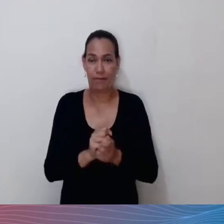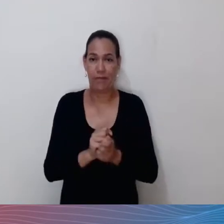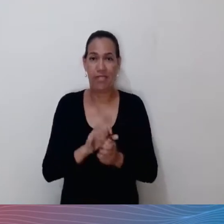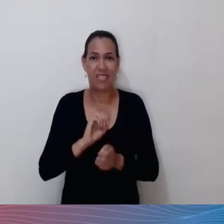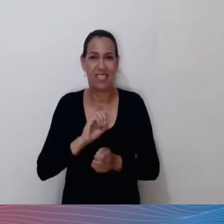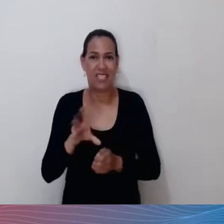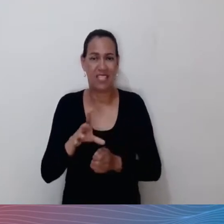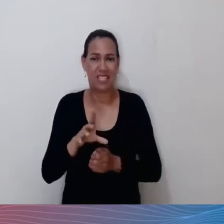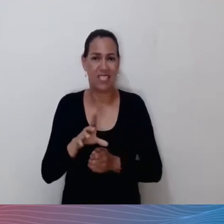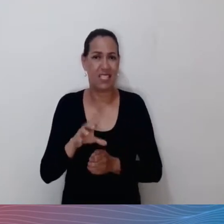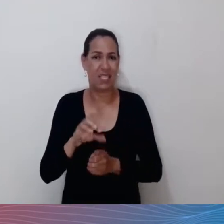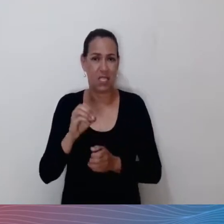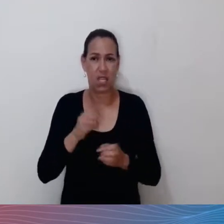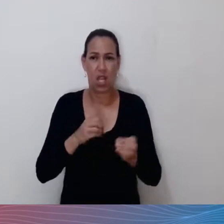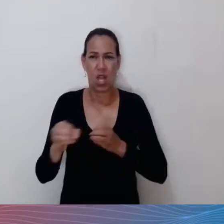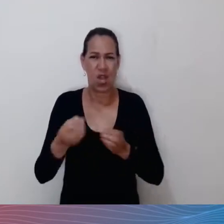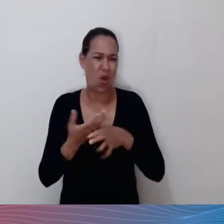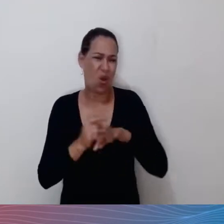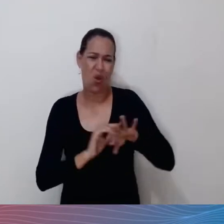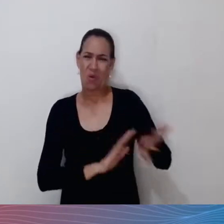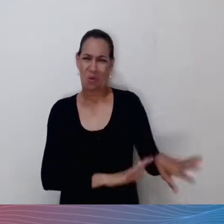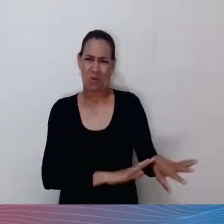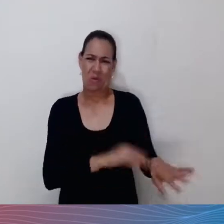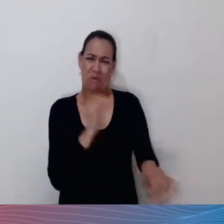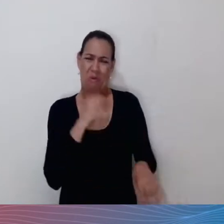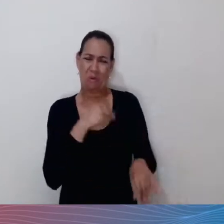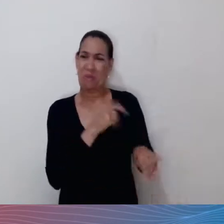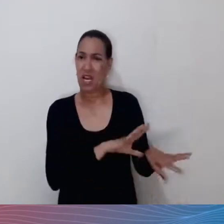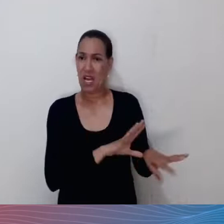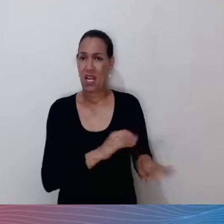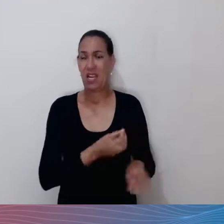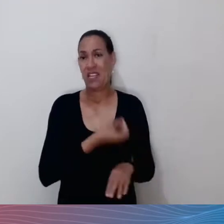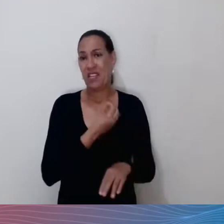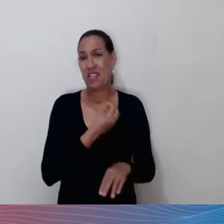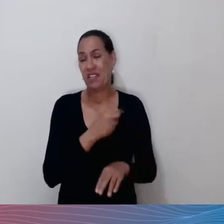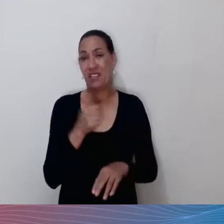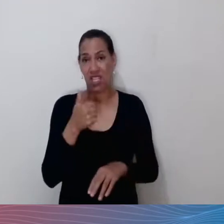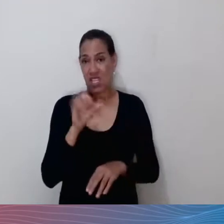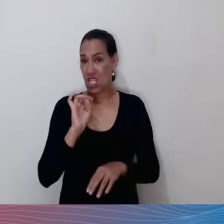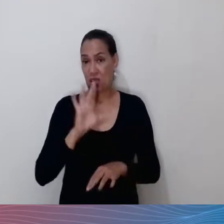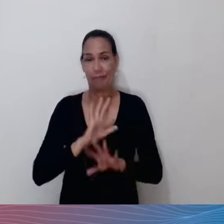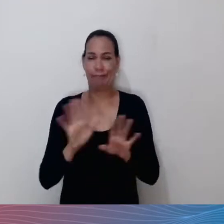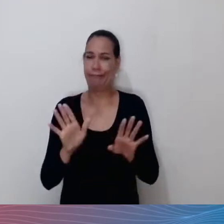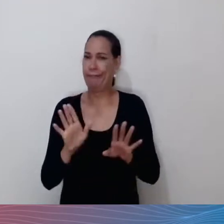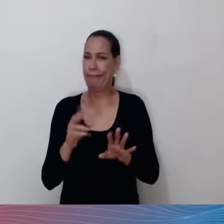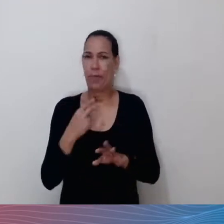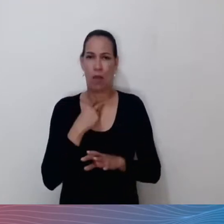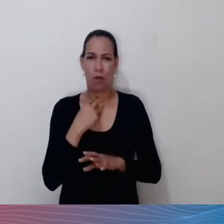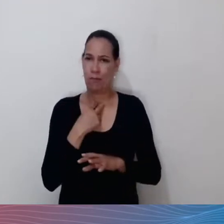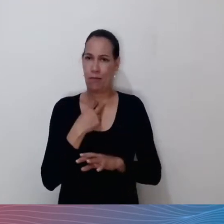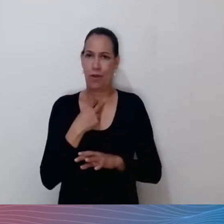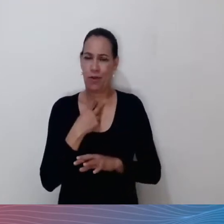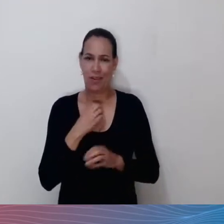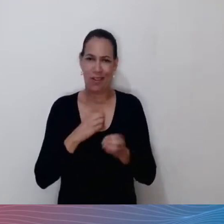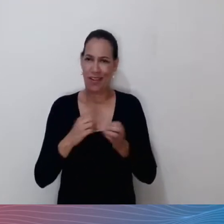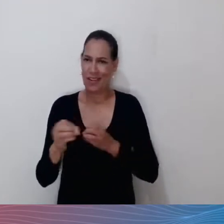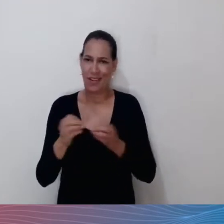Não sei se você está me entendendo. É o fluir da vida pelo canal é que nos faz crescer.